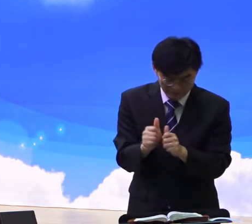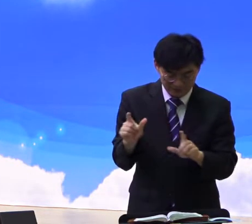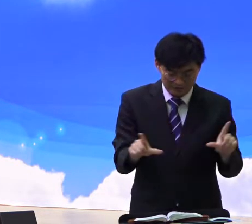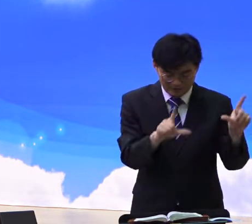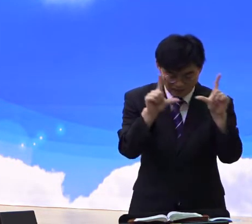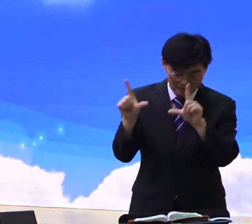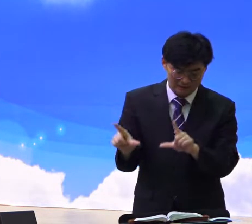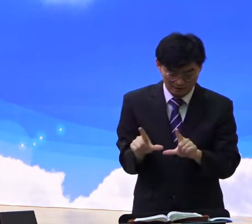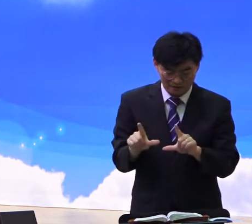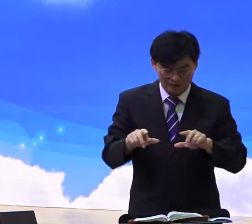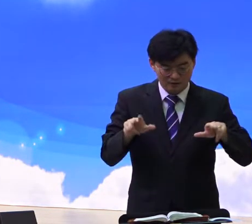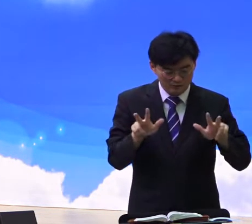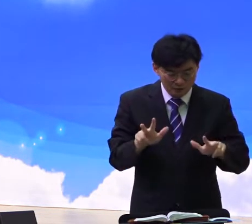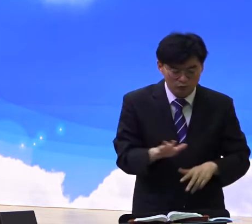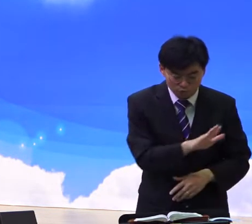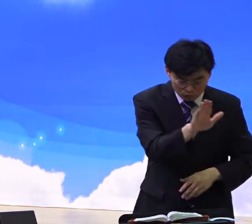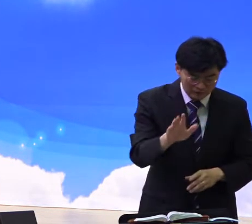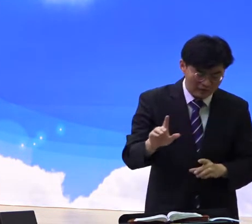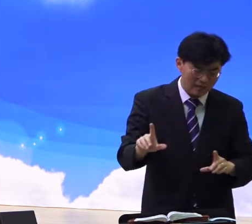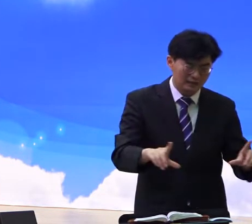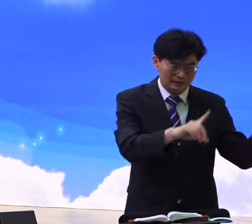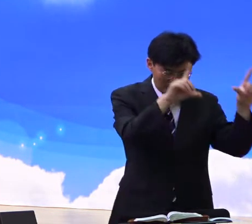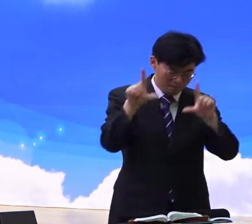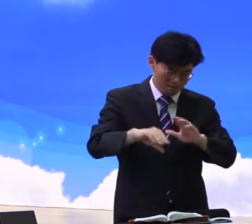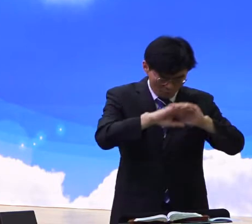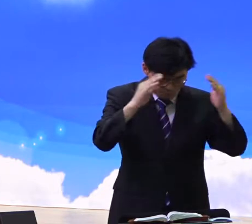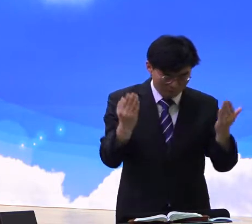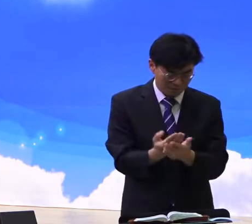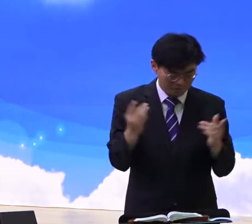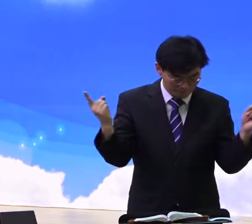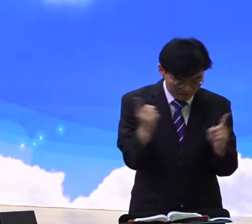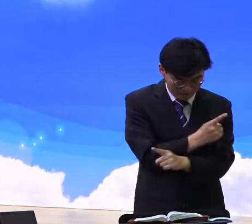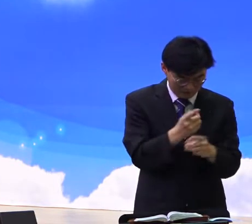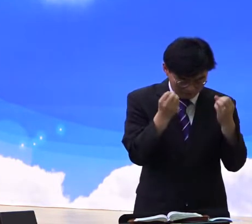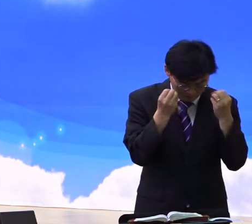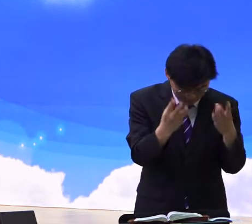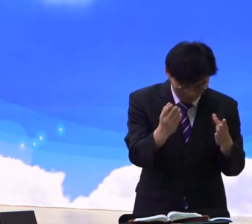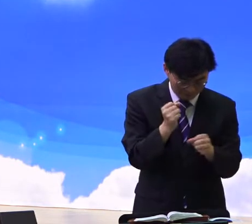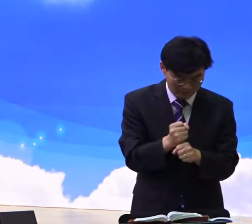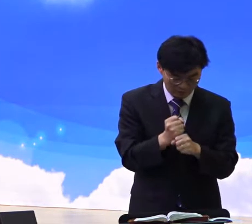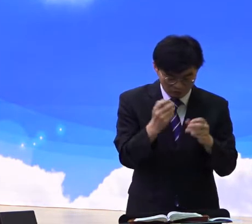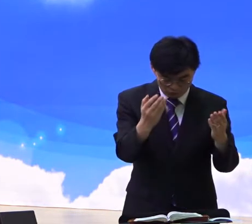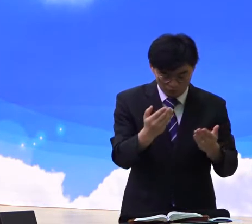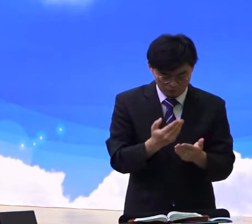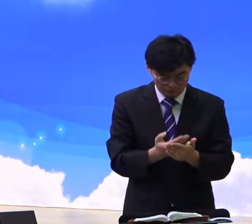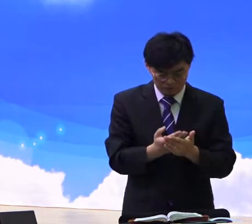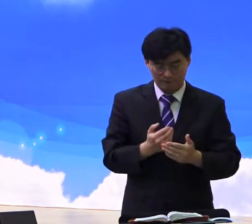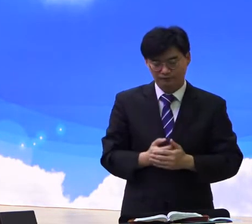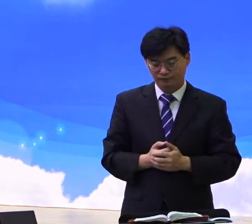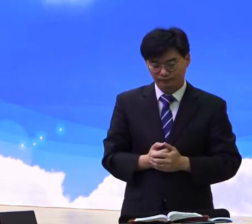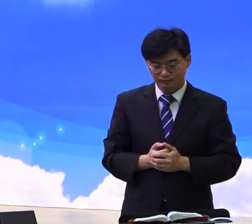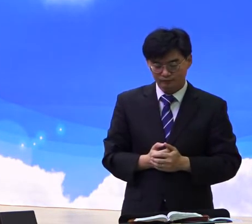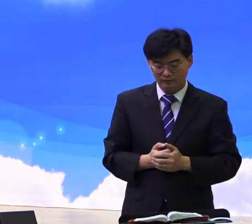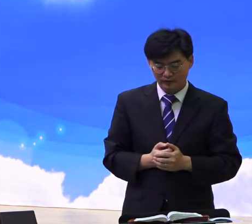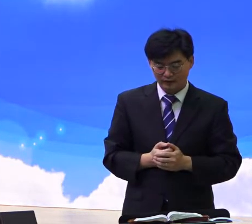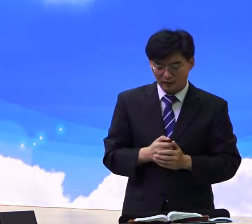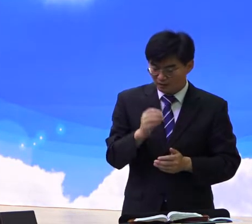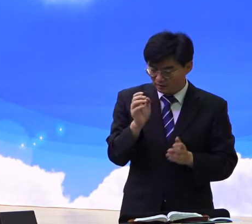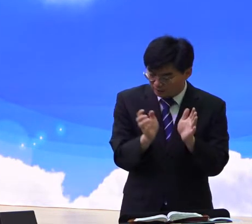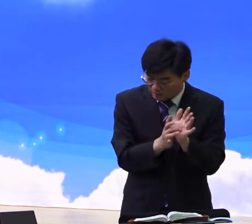삶을 변화시켜 주시옵소서. 예수님은 수많은 조롱과 굴욕을 끼치지만 대다수